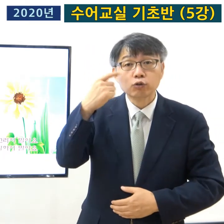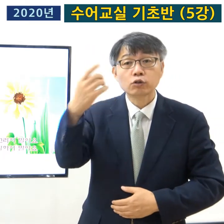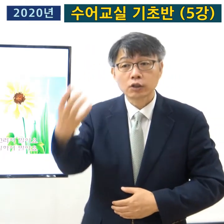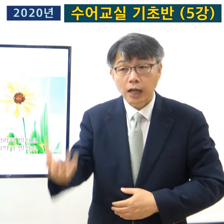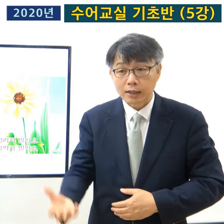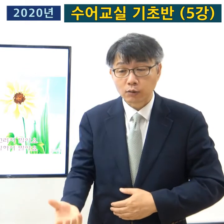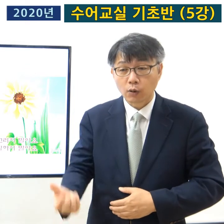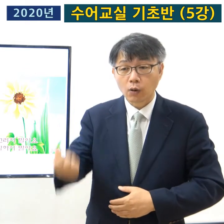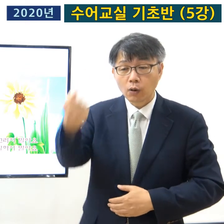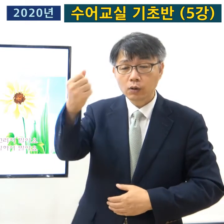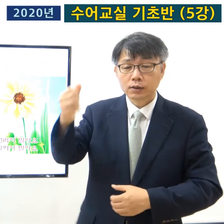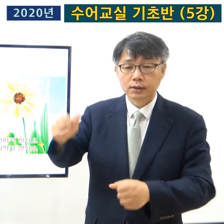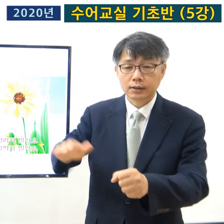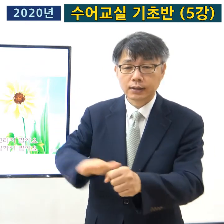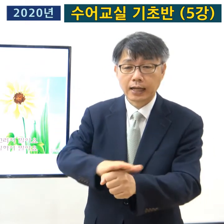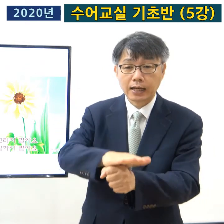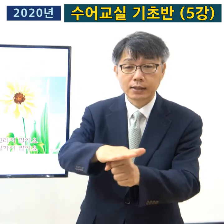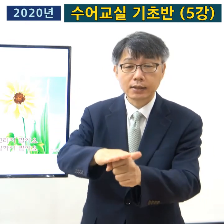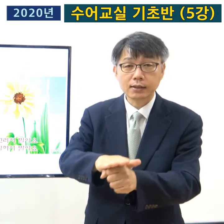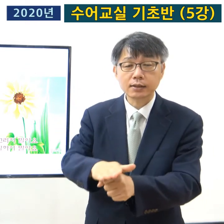눈 가지고 사랑을